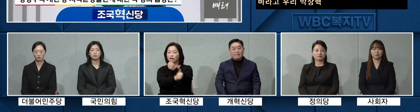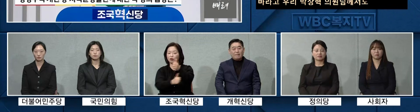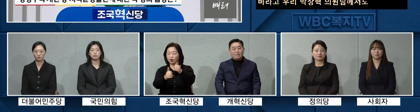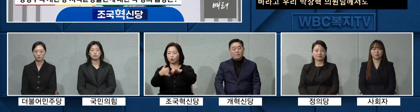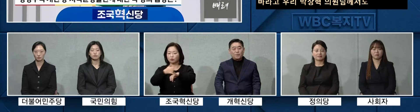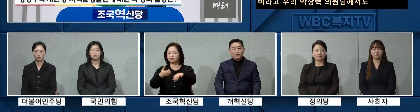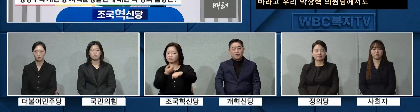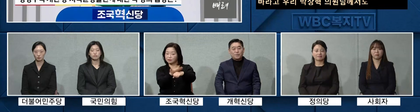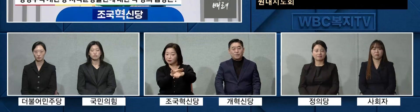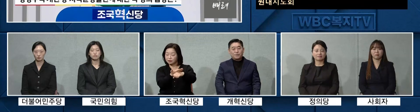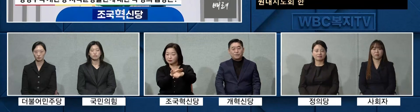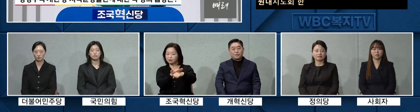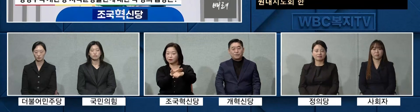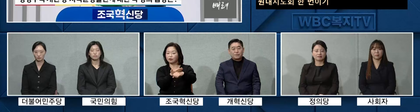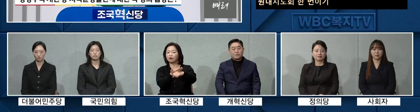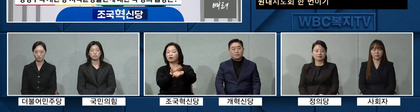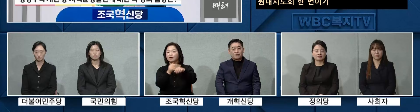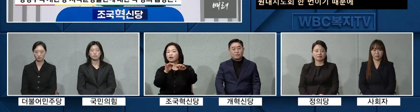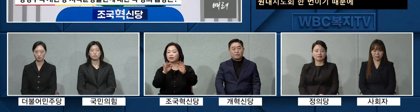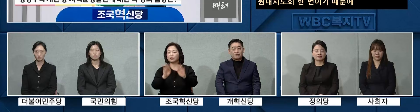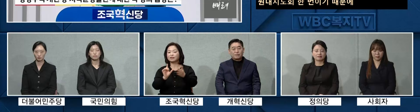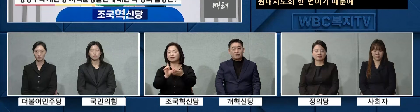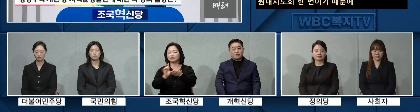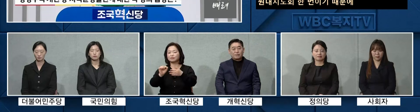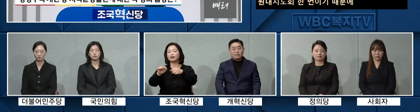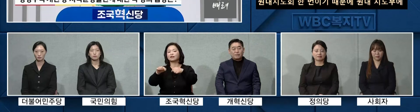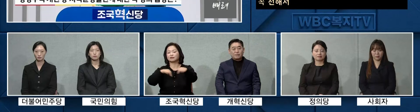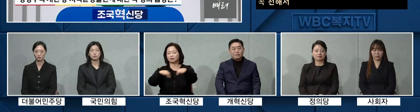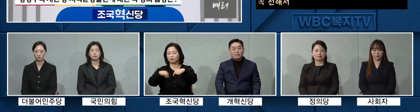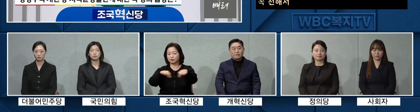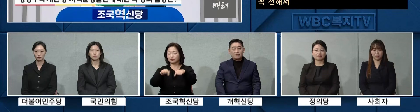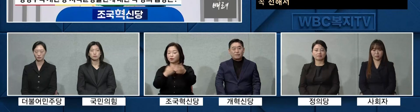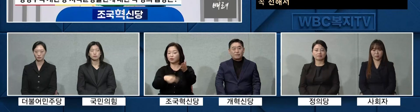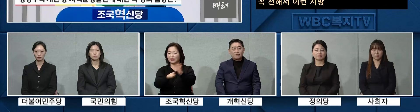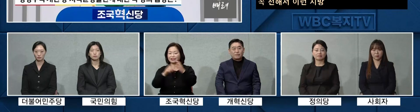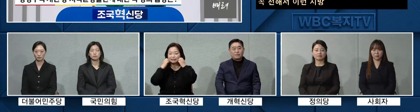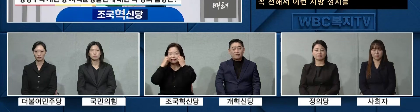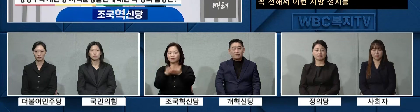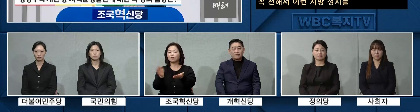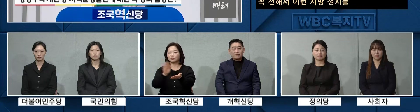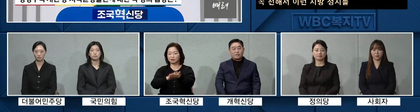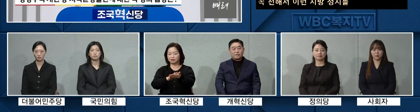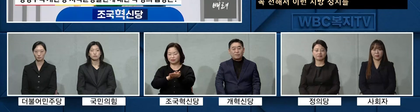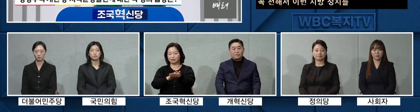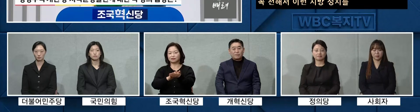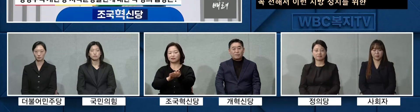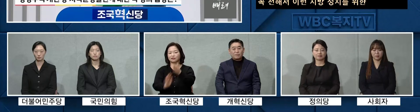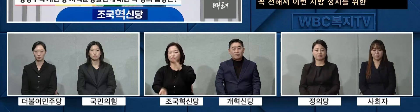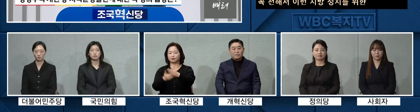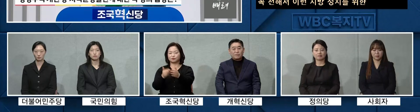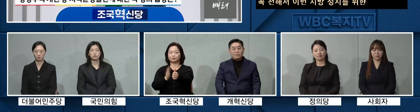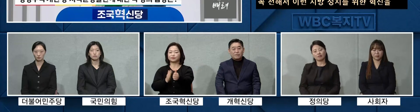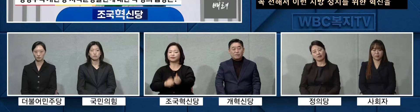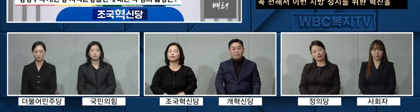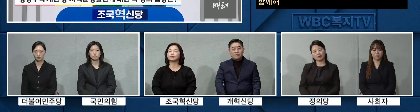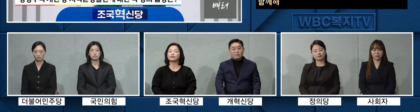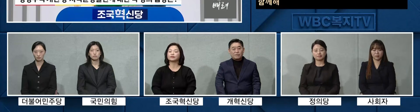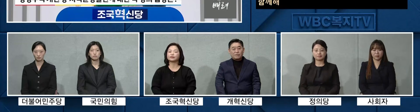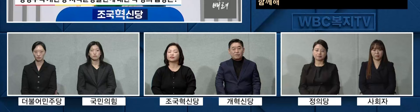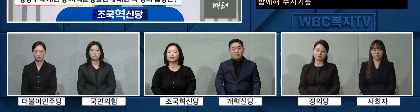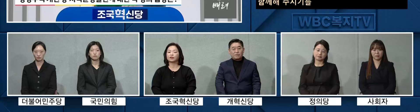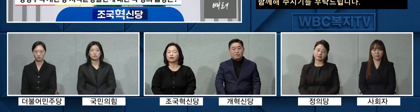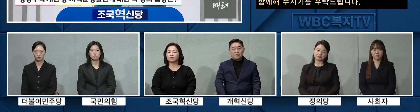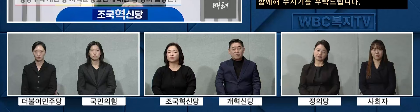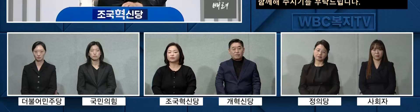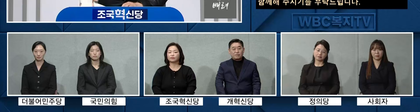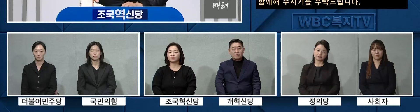지도부에 꼭 전해서 이런 지방 정치를 위한 혁신은 함께 해주시기를 부탁드립니다. 여기에 대한